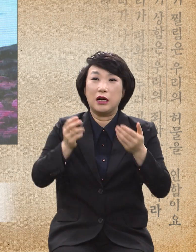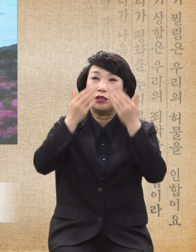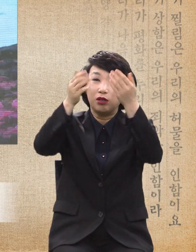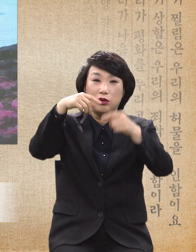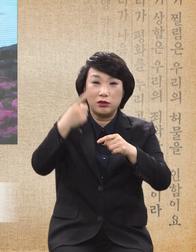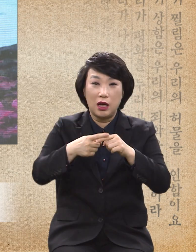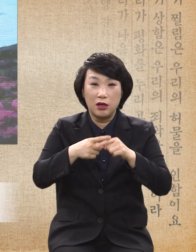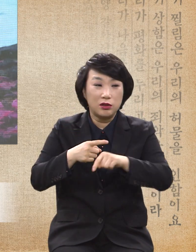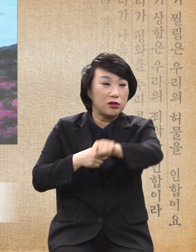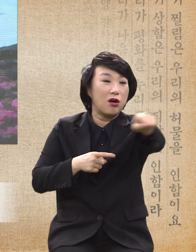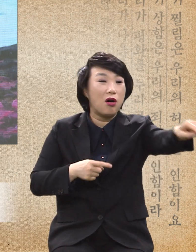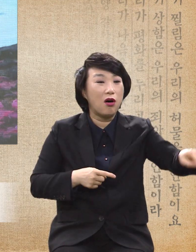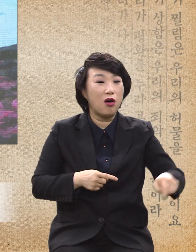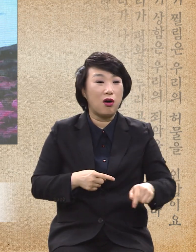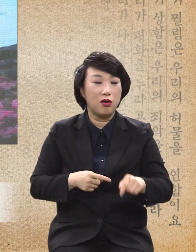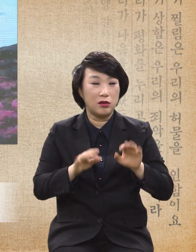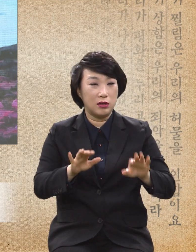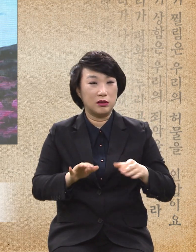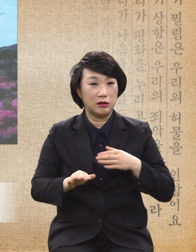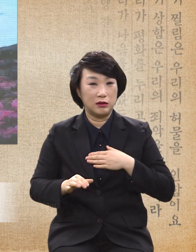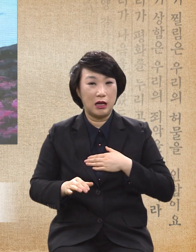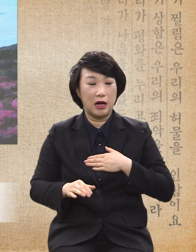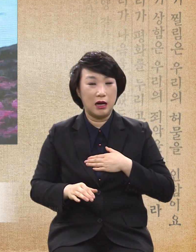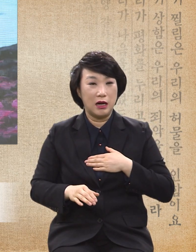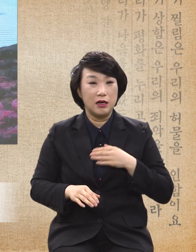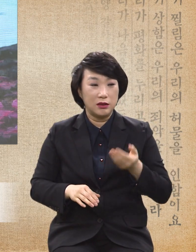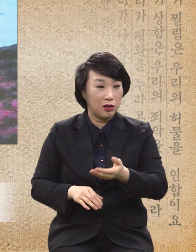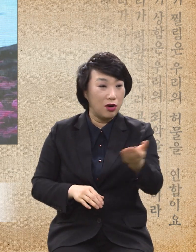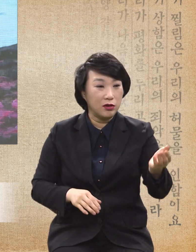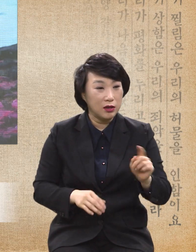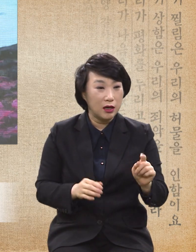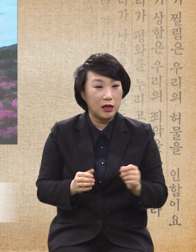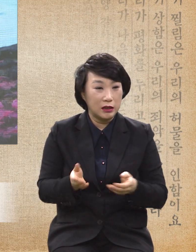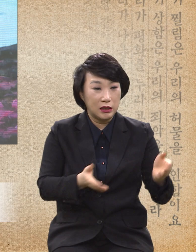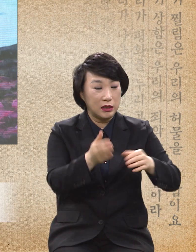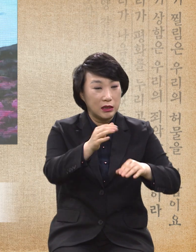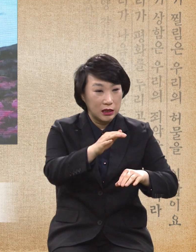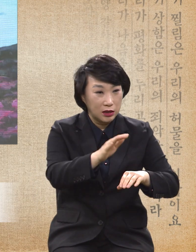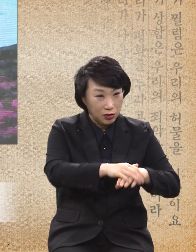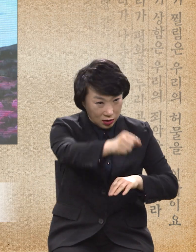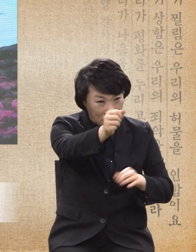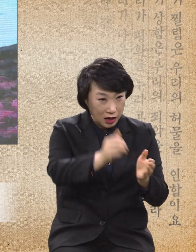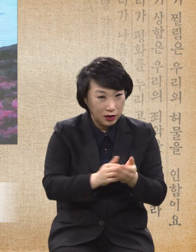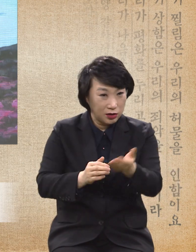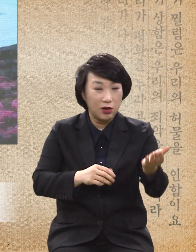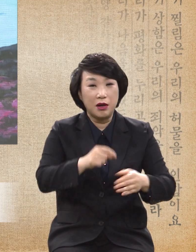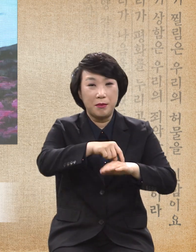다름이 없는 그들을 내가 자기의 길을 택하여 그들의 마음을